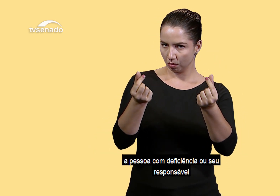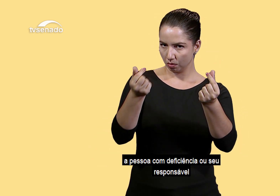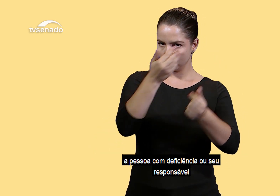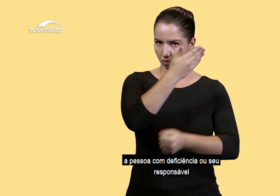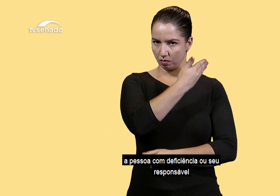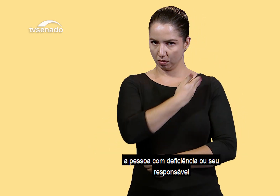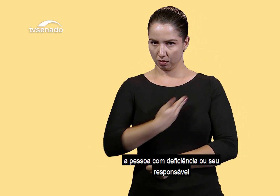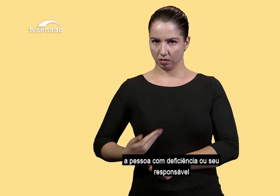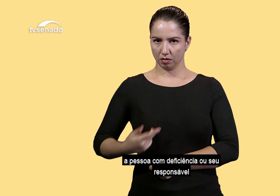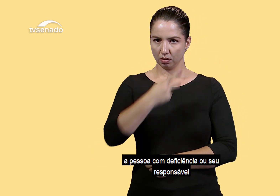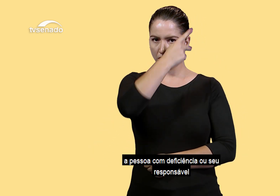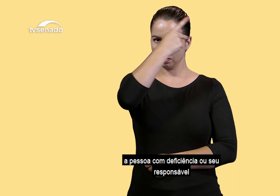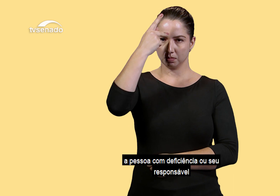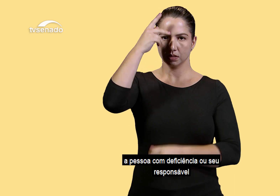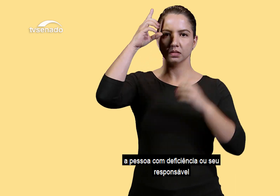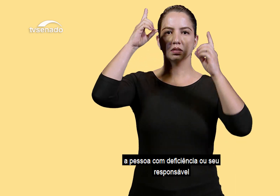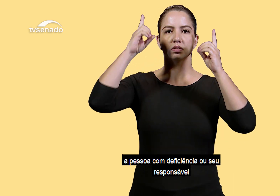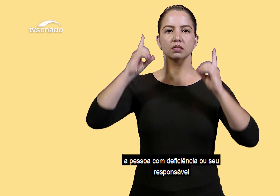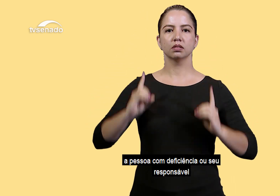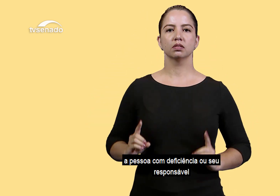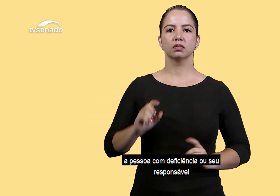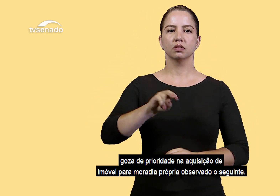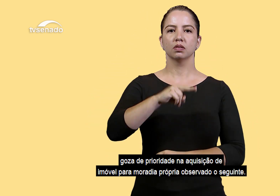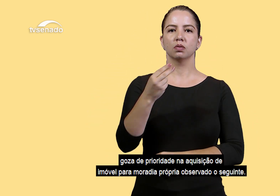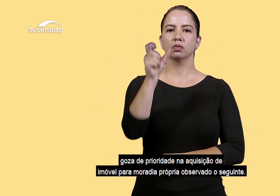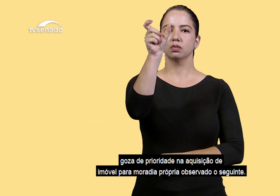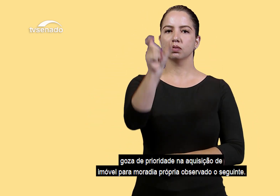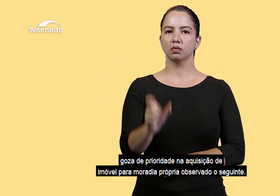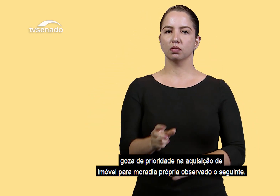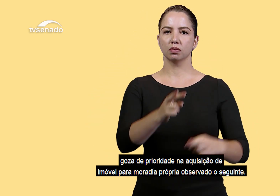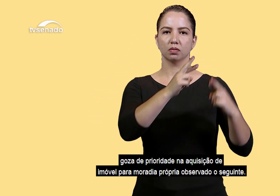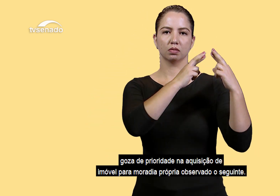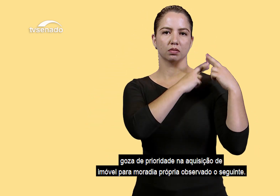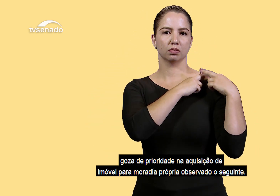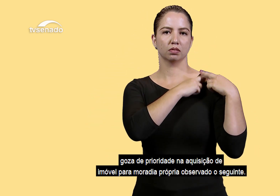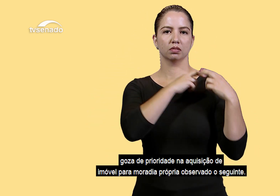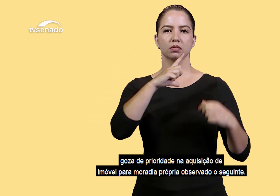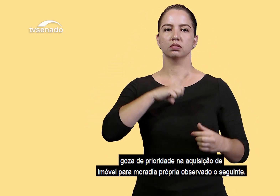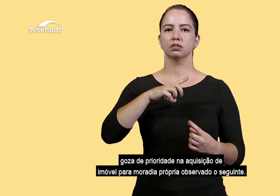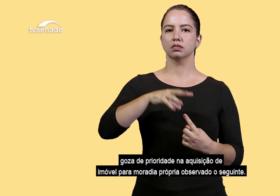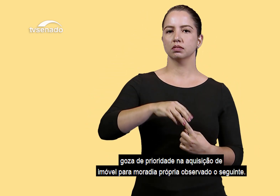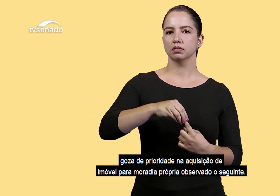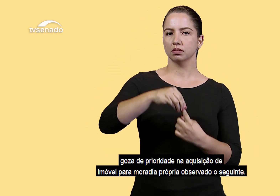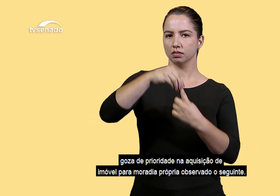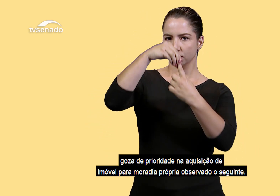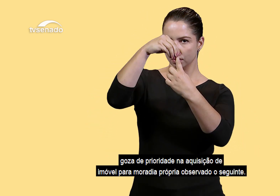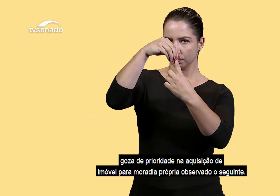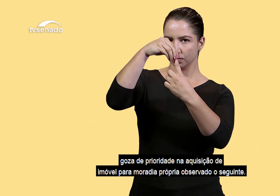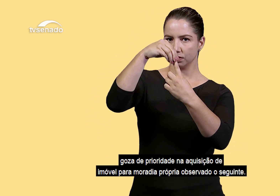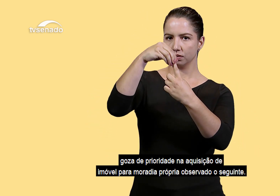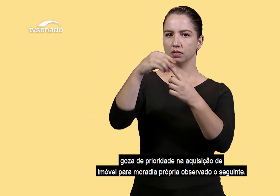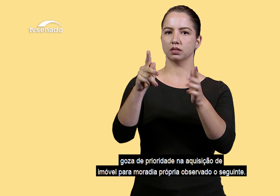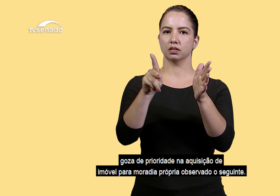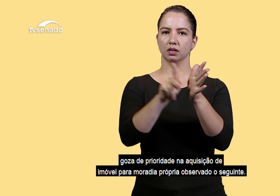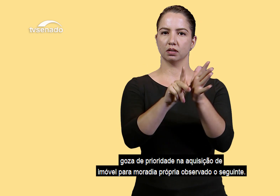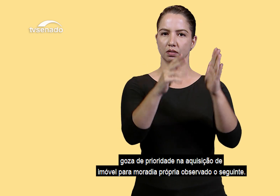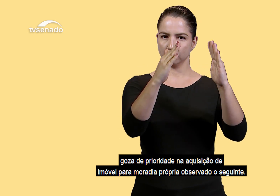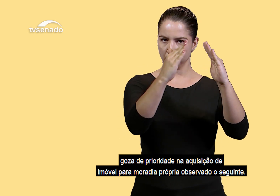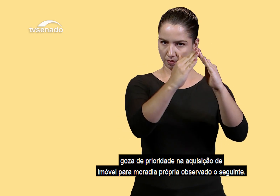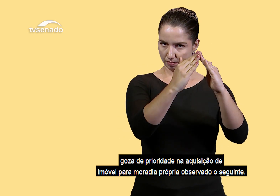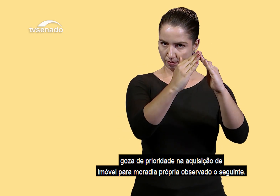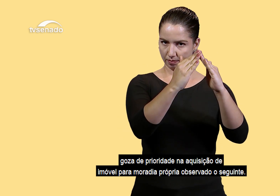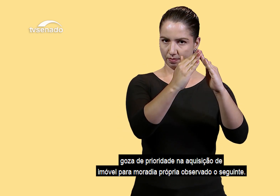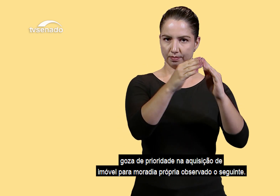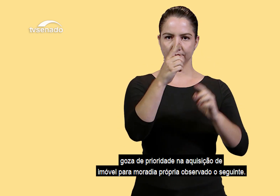pessoa com deficiência ou seu responsável goza de prioridade na aquisição de imóvel para moradia própria,